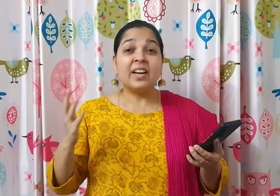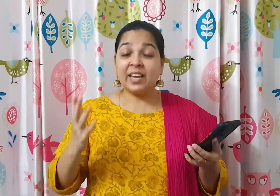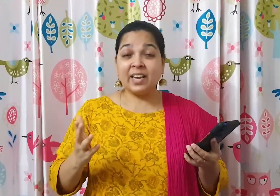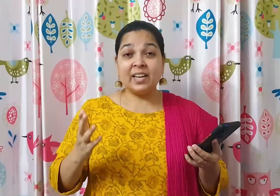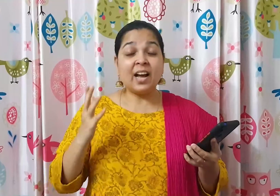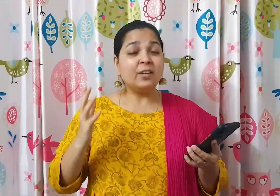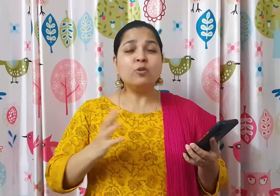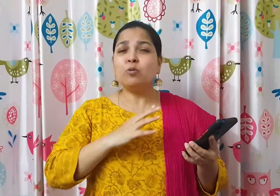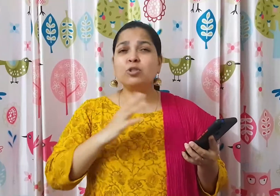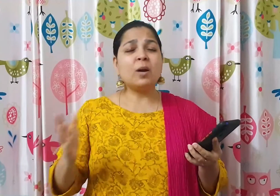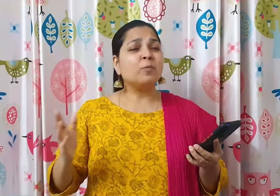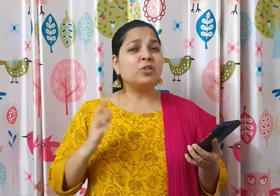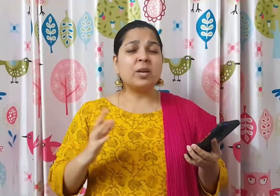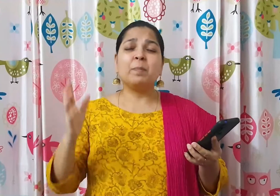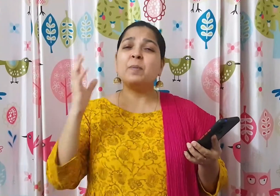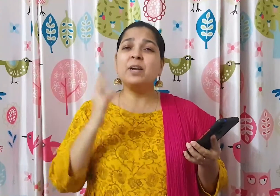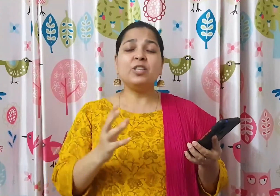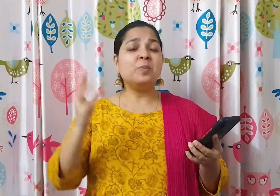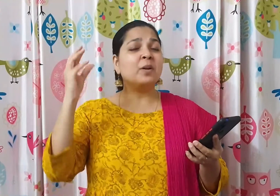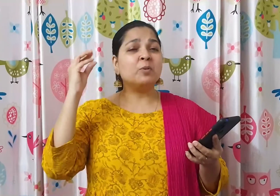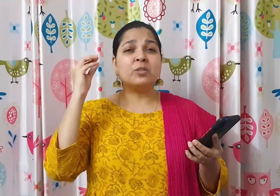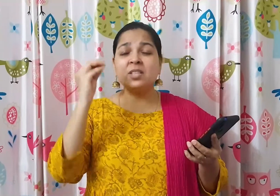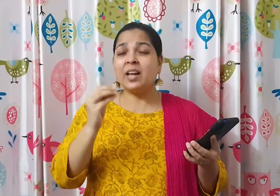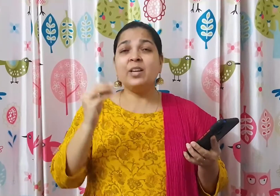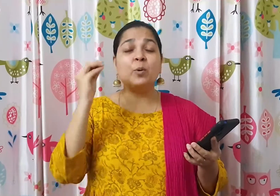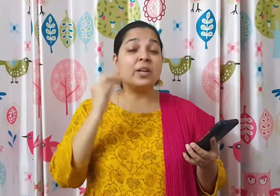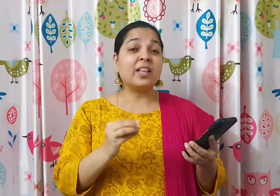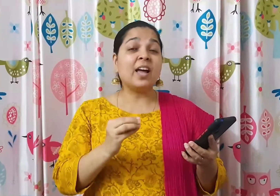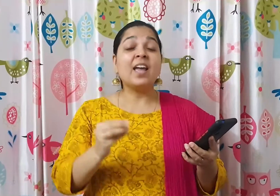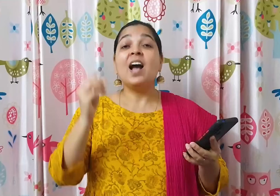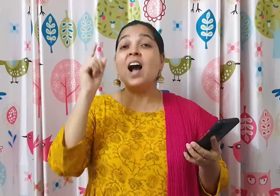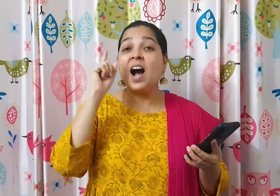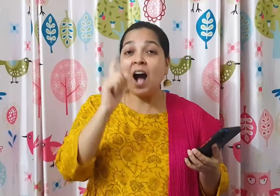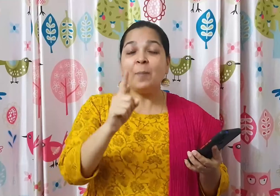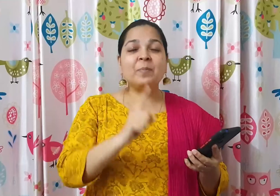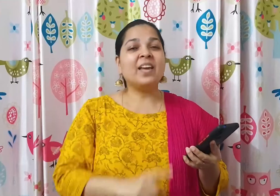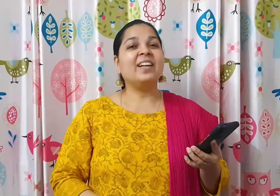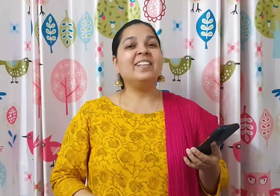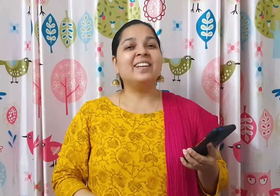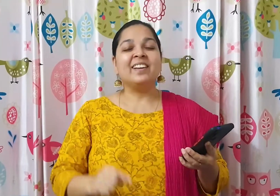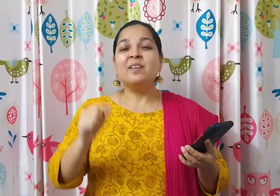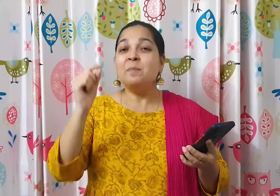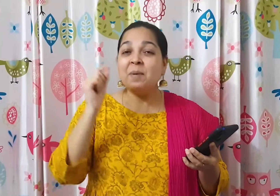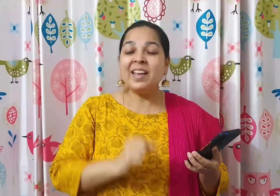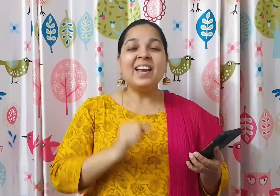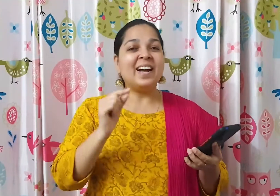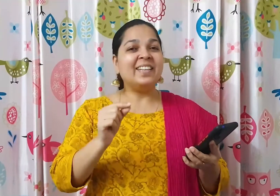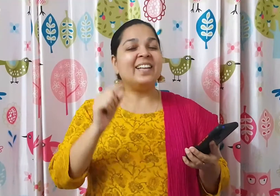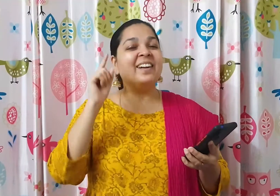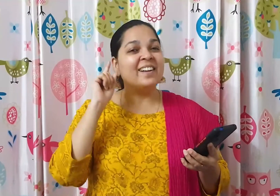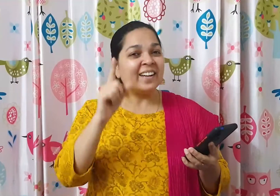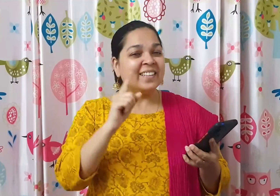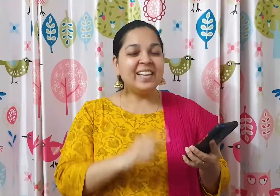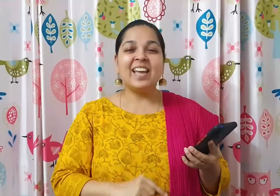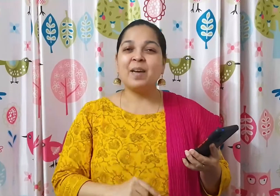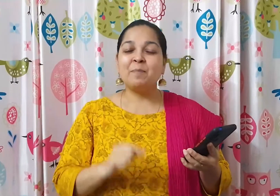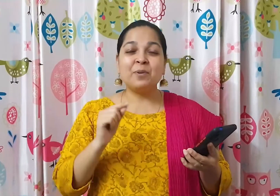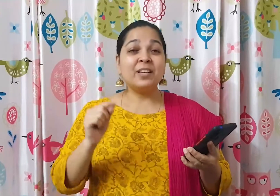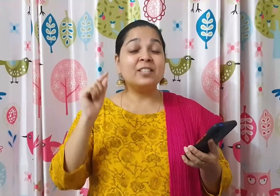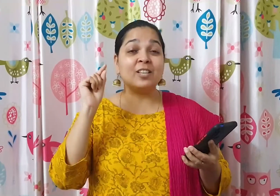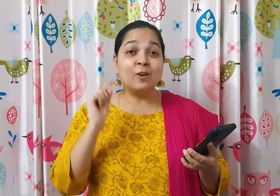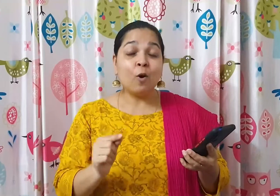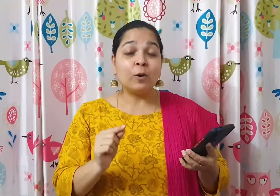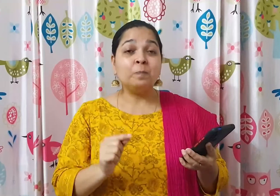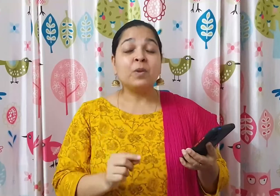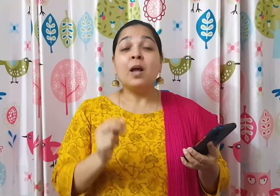পৰিৱৰ্তনৰ প্ৰয়োজন বা কোন বস্তু কিহৰ প্ৰয়োজন, সকলোখিনি ঈশ্বৰে জানিছিল। আৰু আমি জানো যে